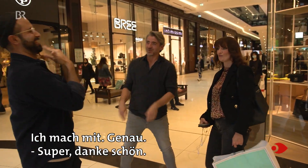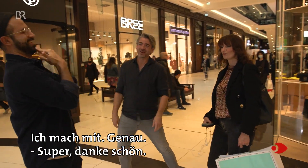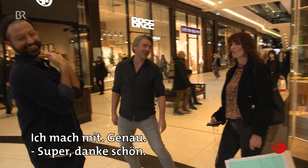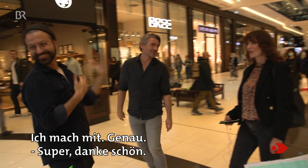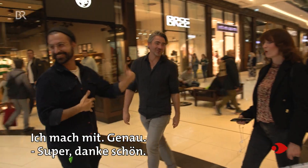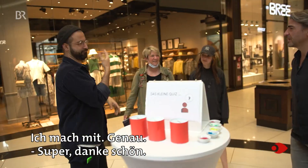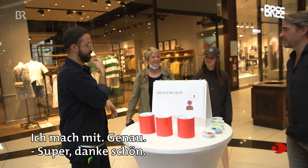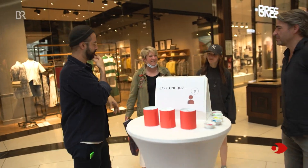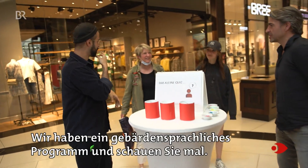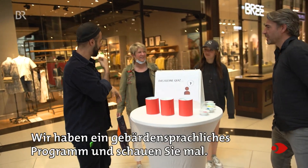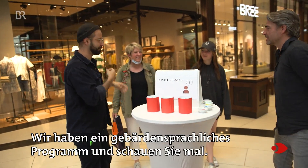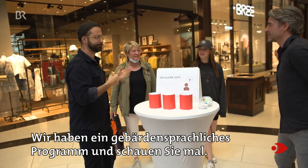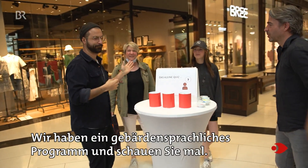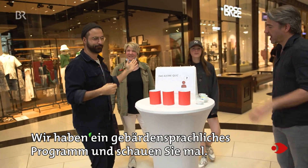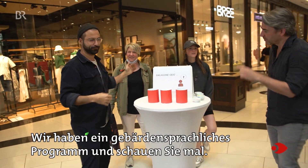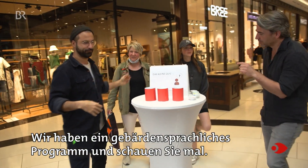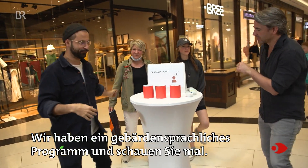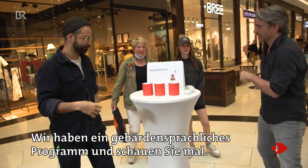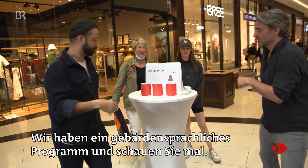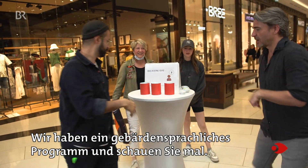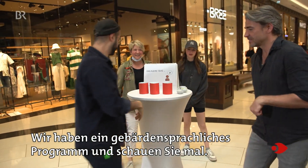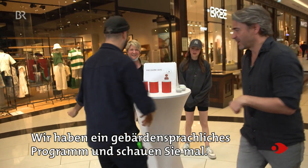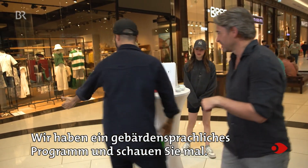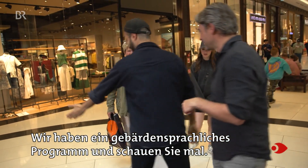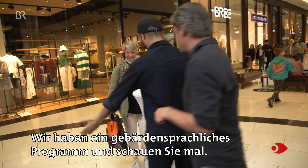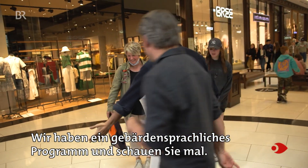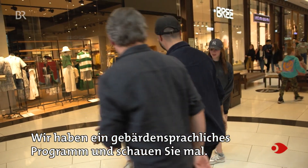Super, danke schön. Wir haben ein gebärdensprachliches Programm und schauen Sie mal.